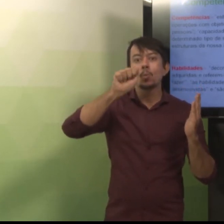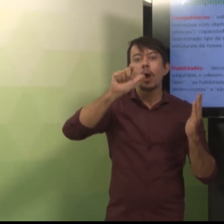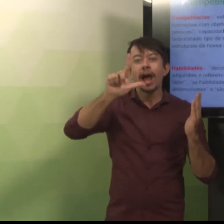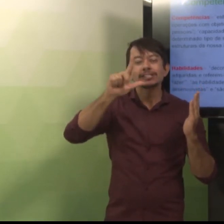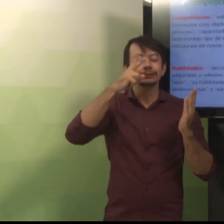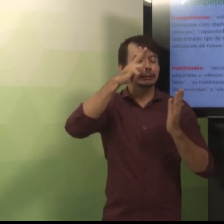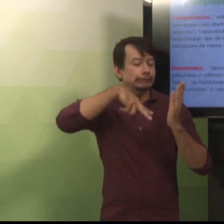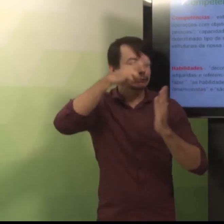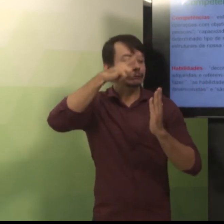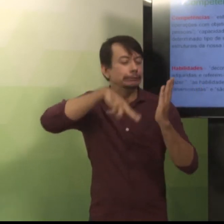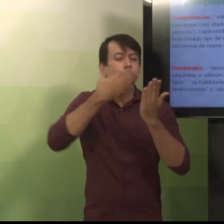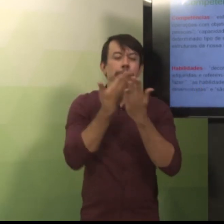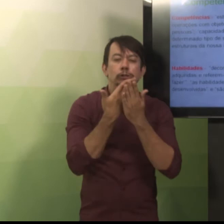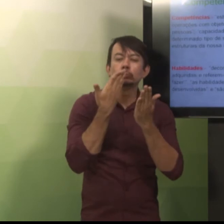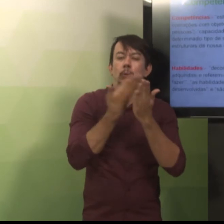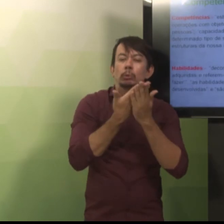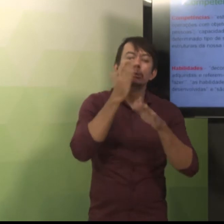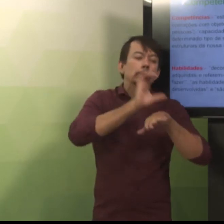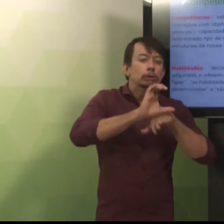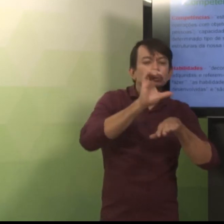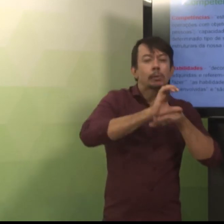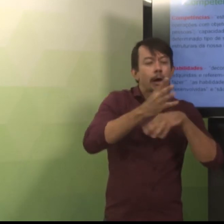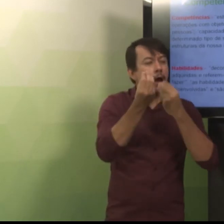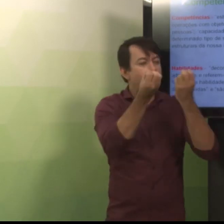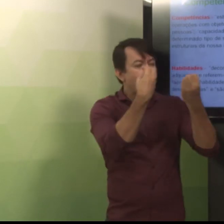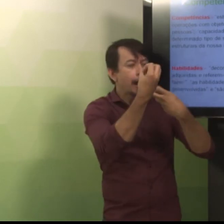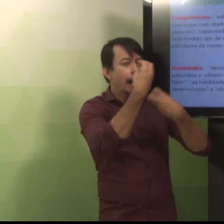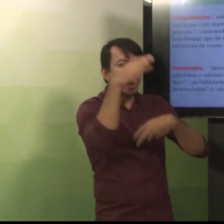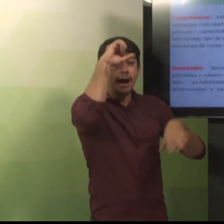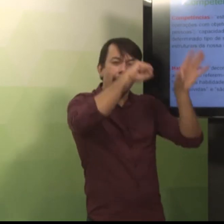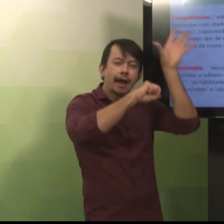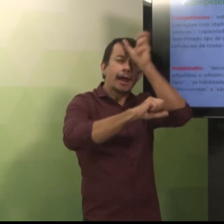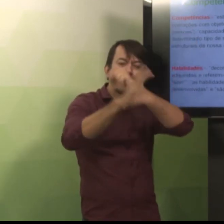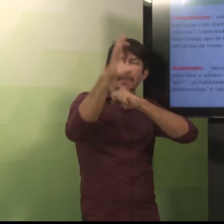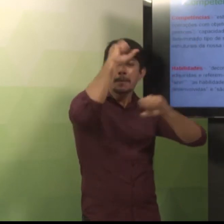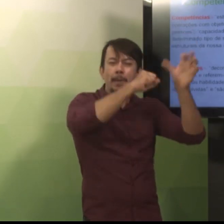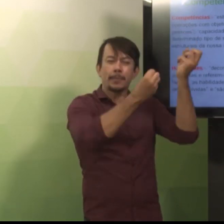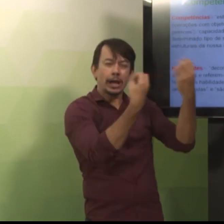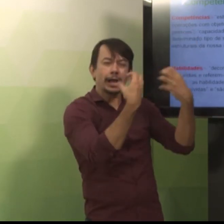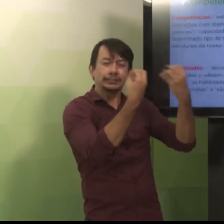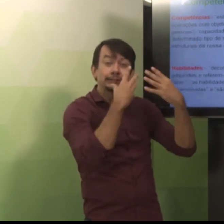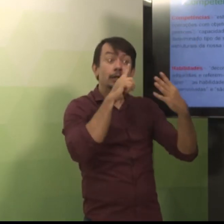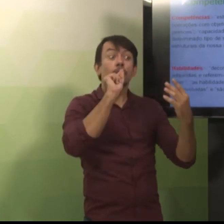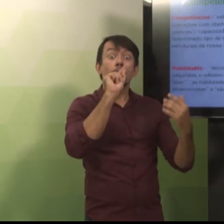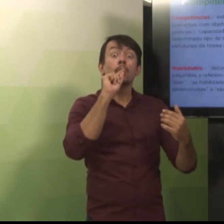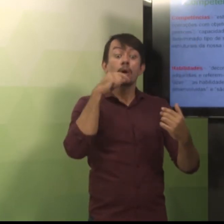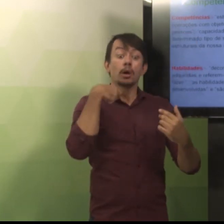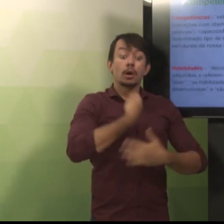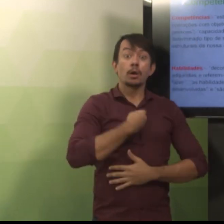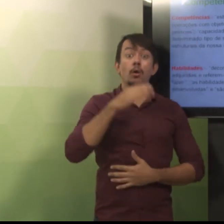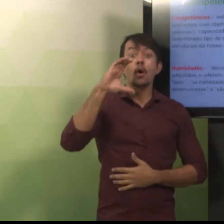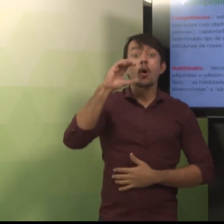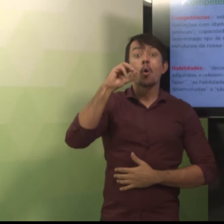mas eu não sei manuseá-lo. Então, anteriormente eu tenho que ler manual, preciso